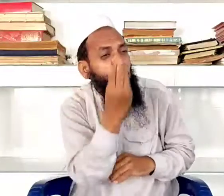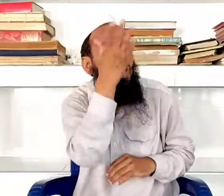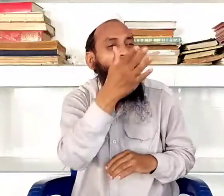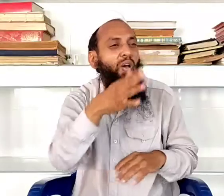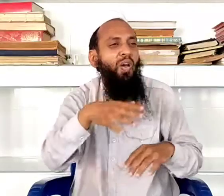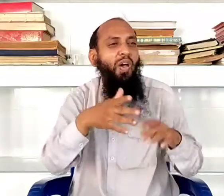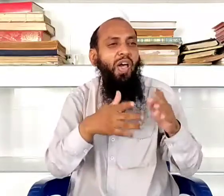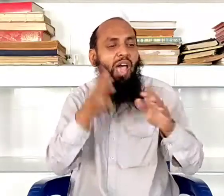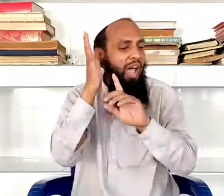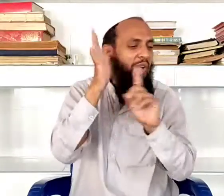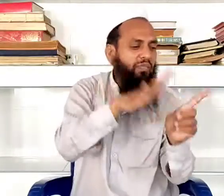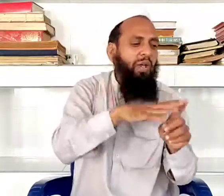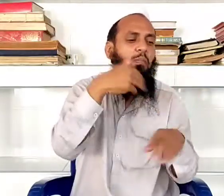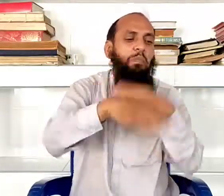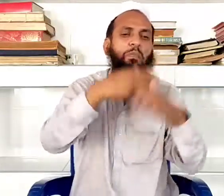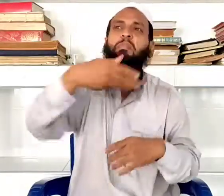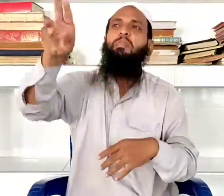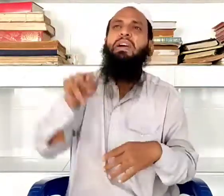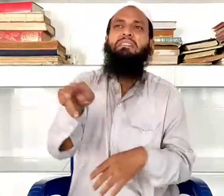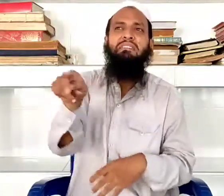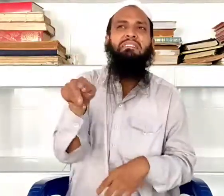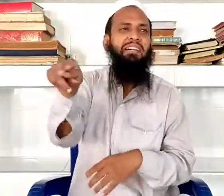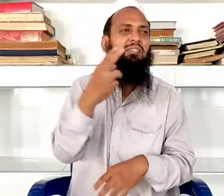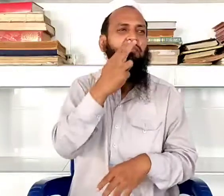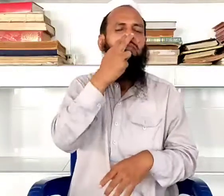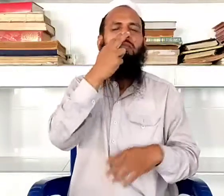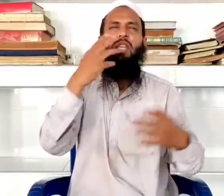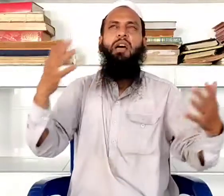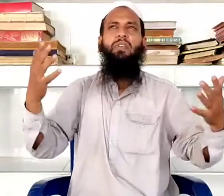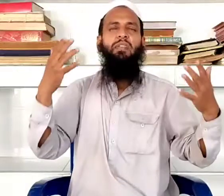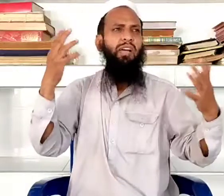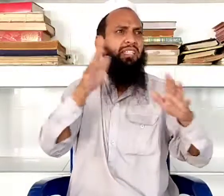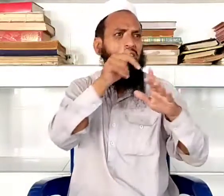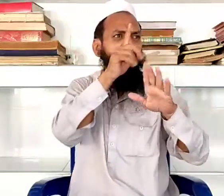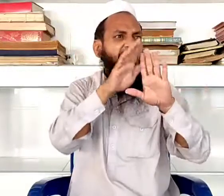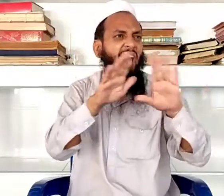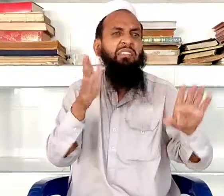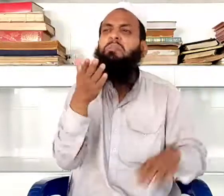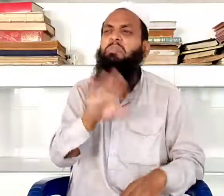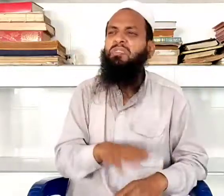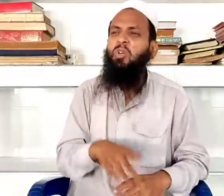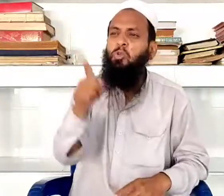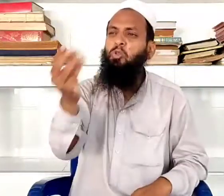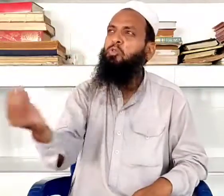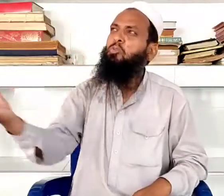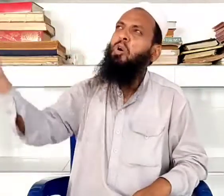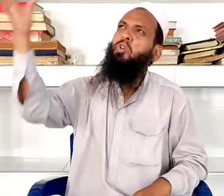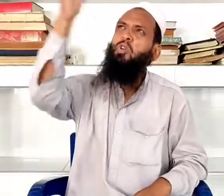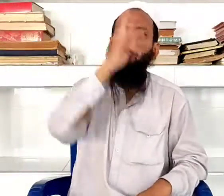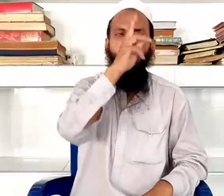علی اللہ کہتے ہیں. اللہ علی علی اللہ استغفر اللہ نعوذ باللہ. میں ایک عمر ذاکر کی گفتگو سن رہا تھا علی